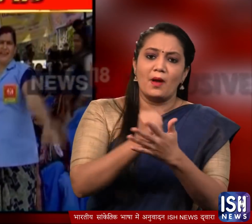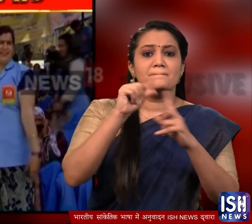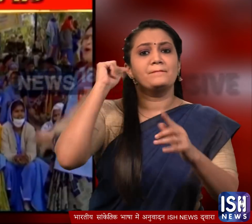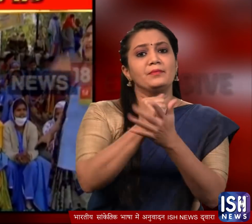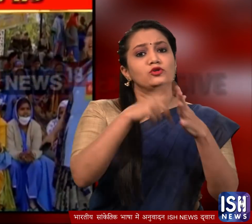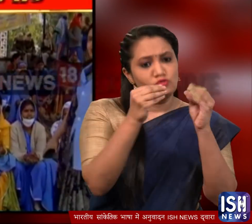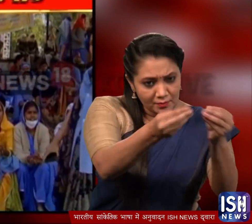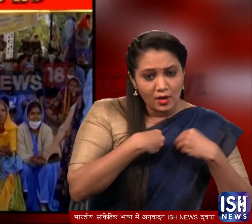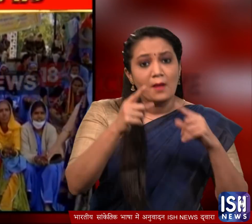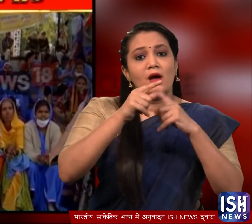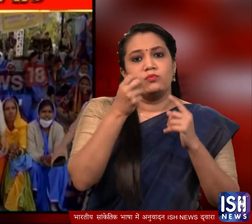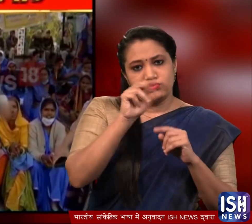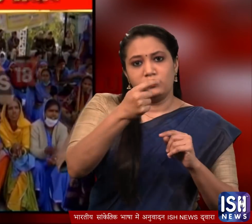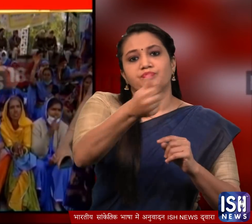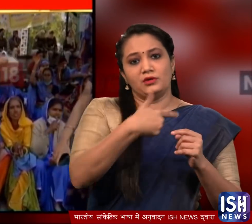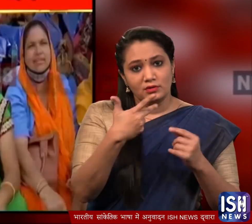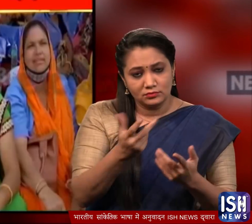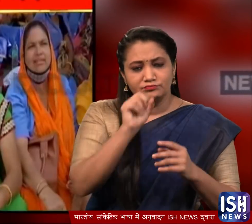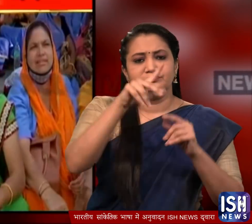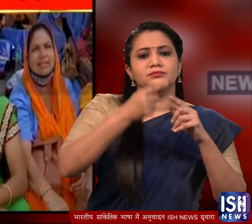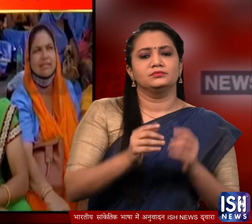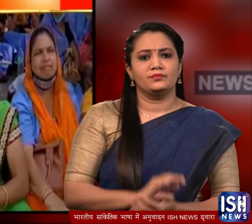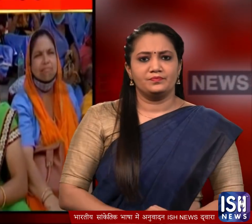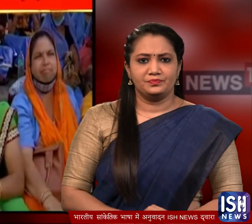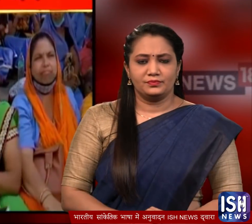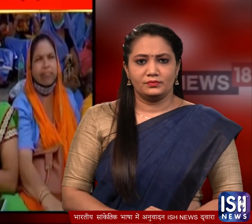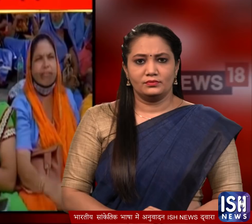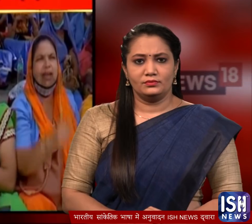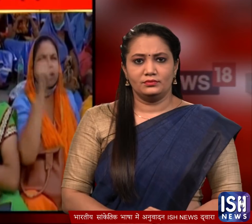पक्की नौकरी और वेतन बढ़ाने की मांग कर रही थी।